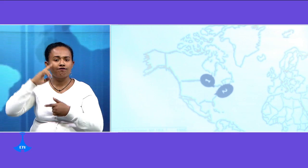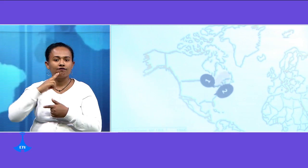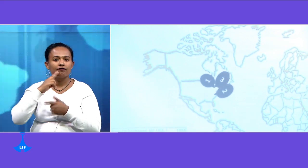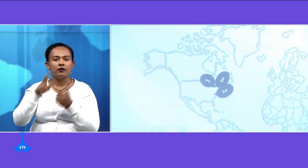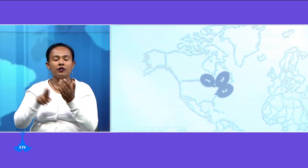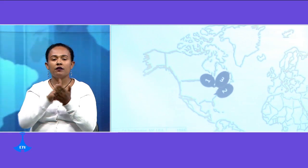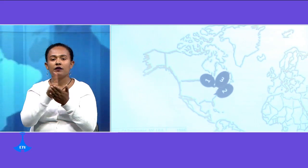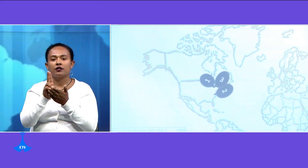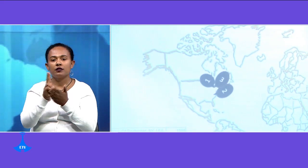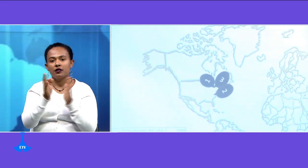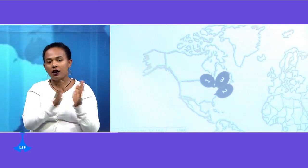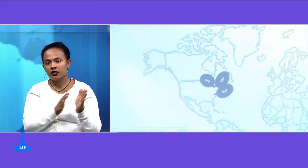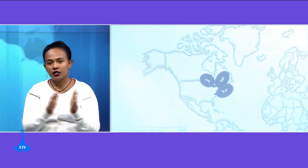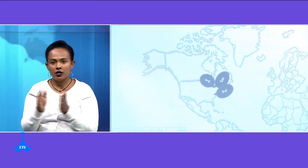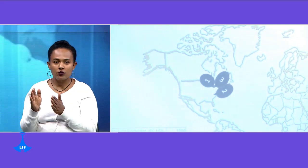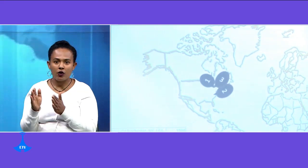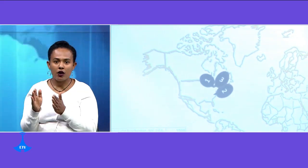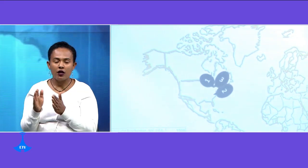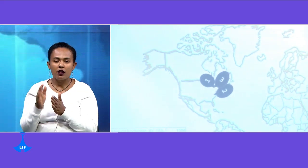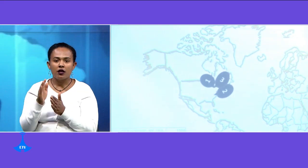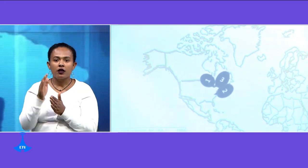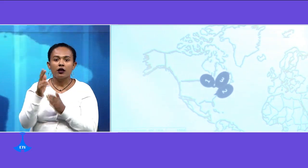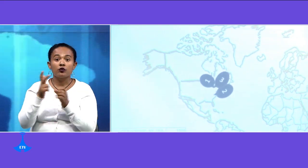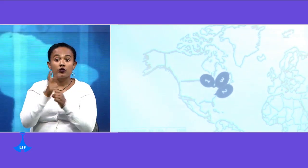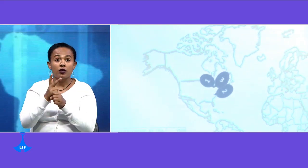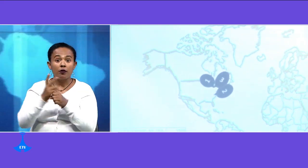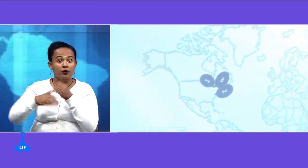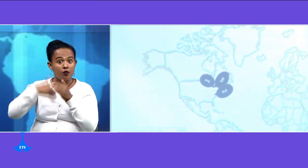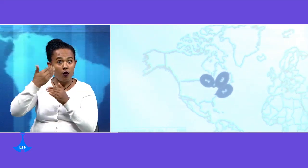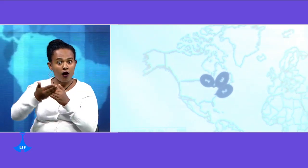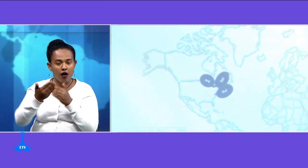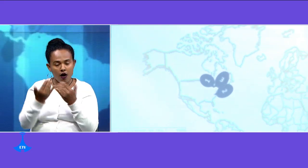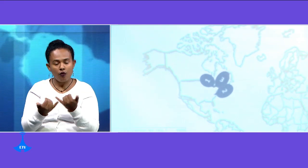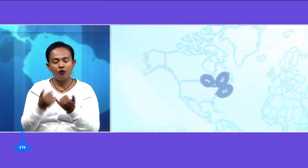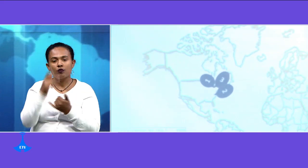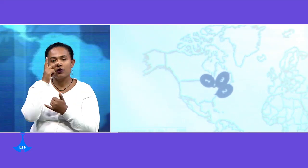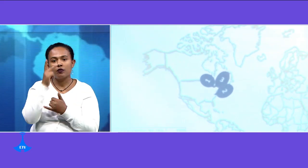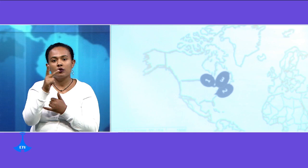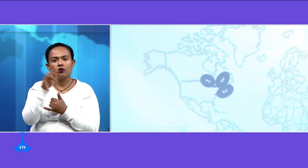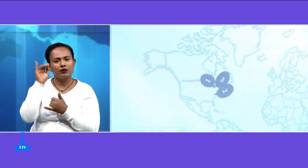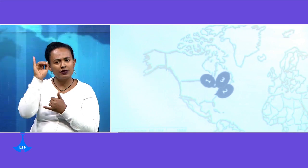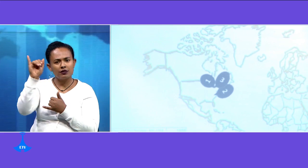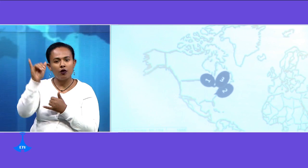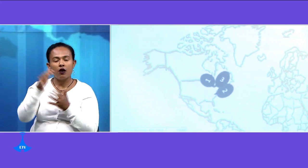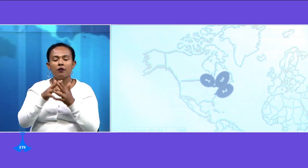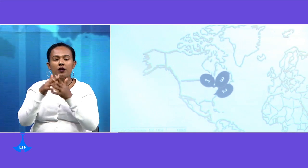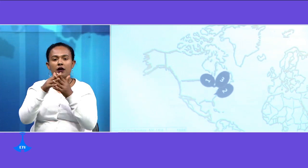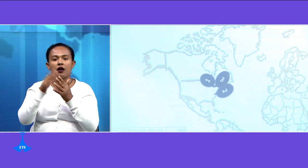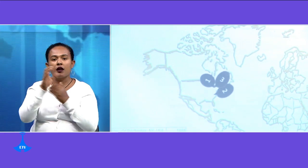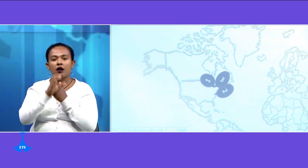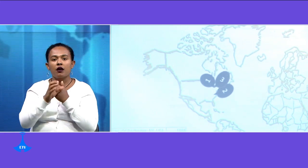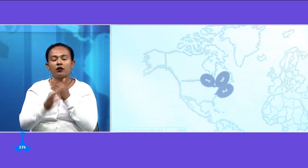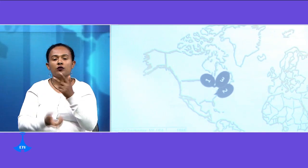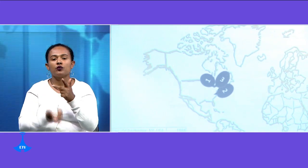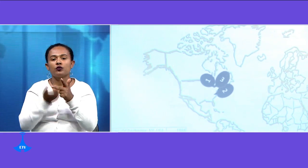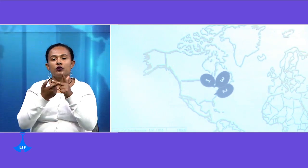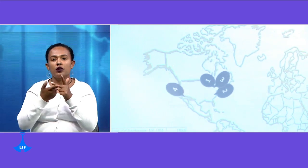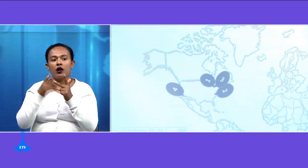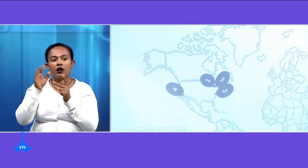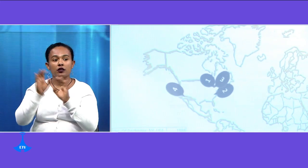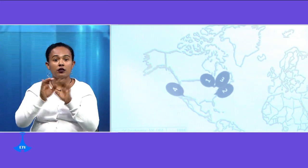ዩኒቨርሲቲ ይሄንን አዘጋጅቷል ከ3 ዓመት በኋላ። አሁንም እንደምታዩት እዛው አሜሪካ ሀገር ነው 3ኛውም